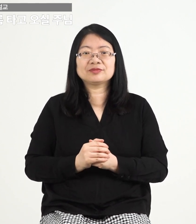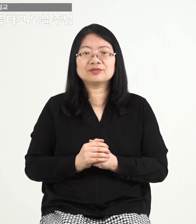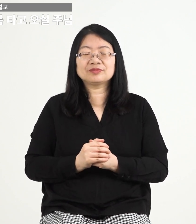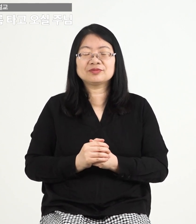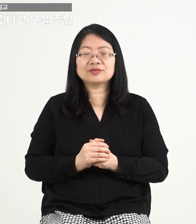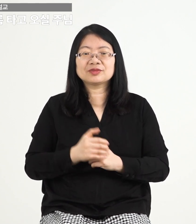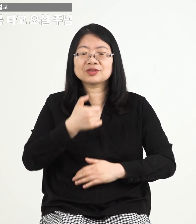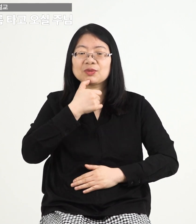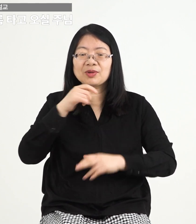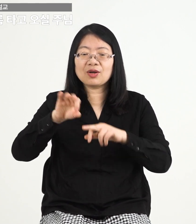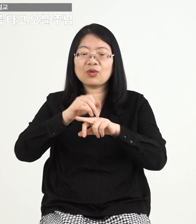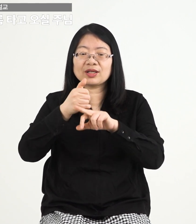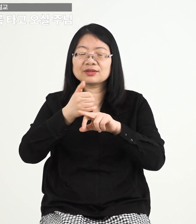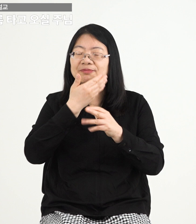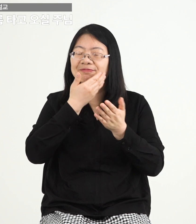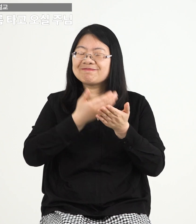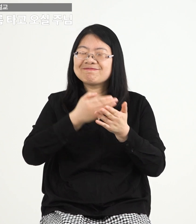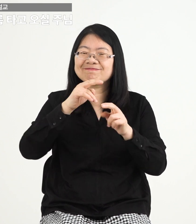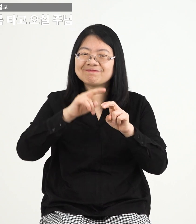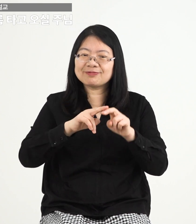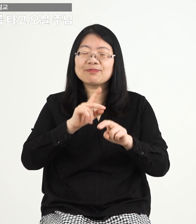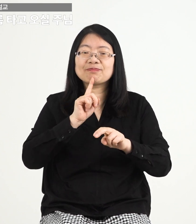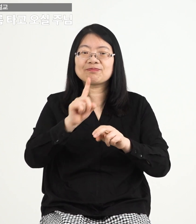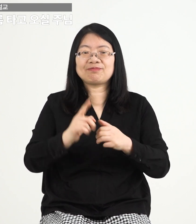그 로마 황제의 보좌를 얘기합니다.